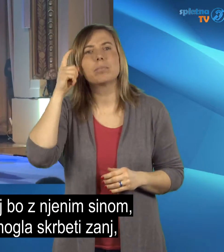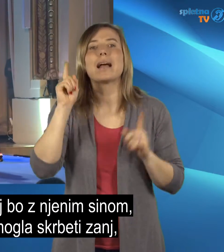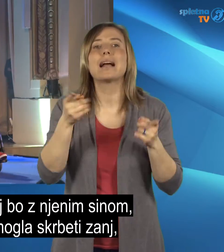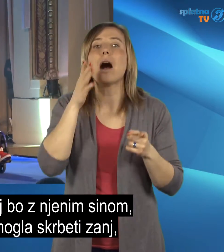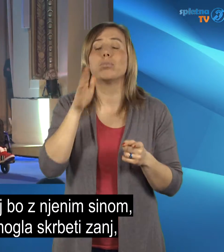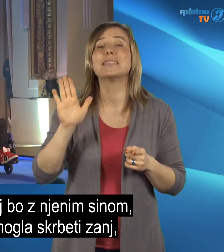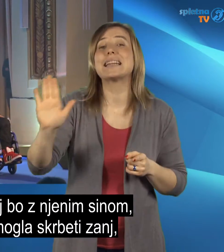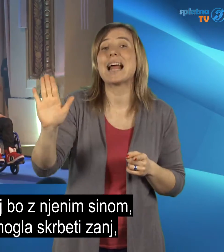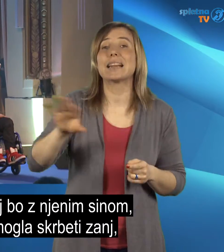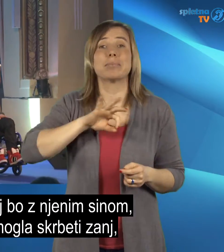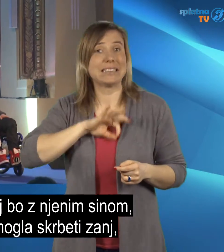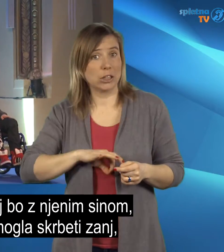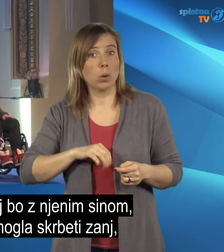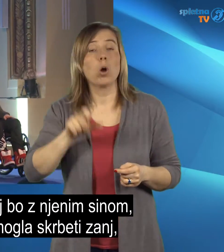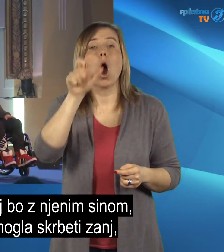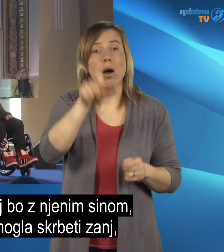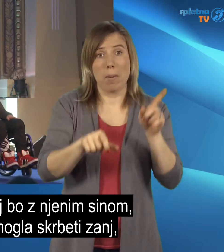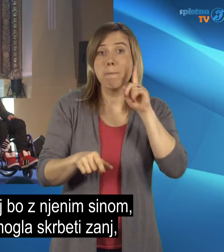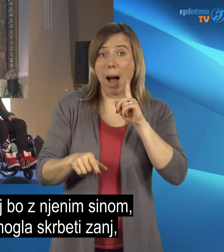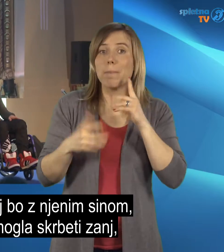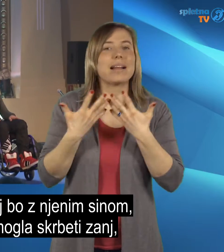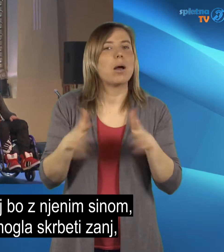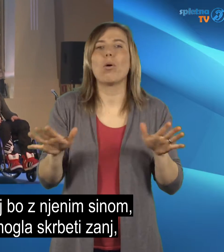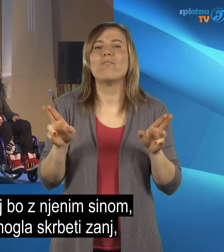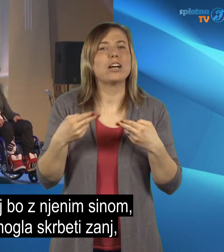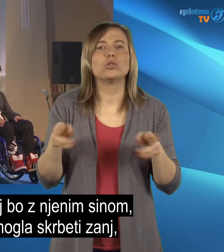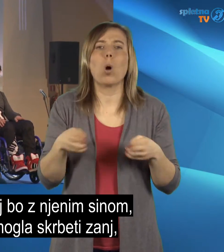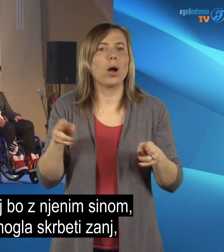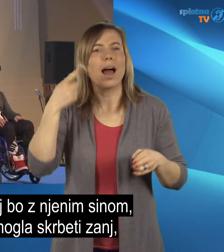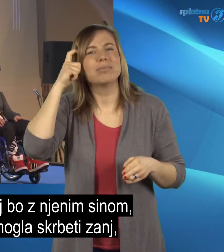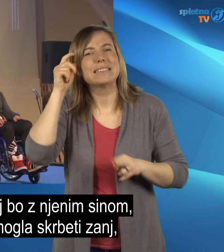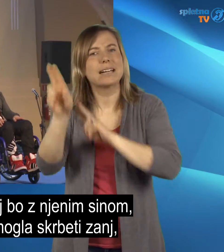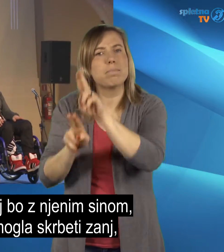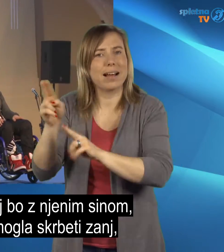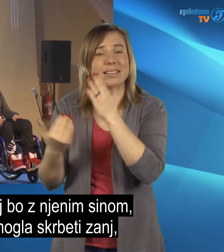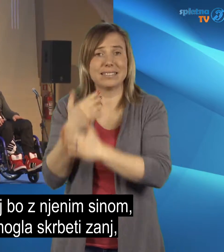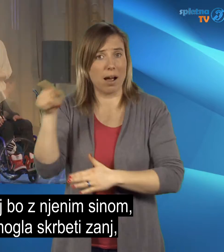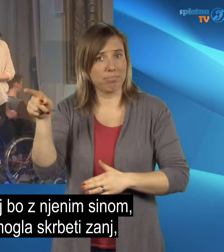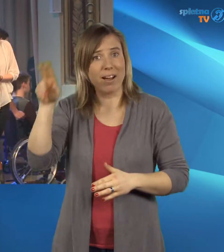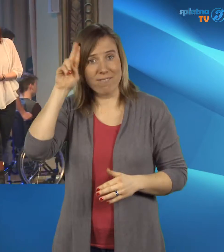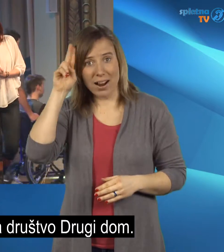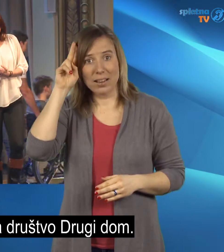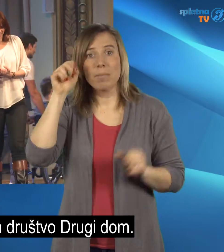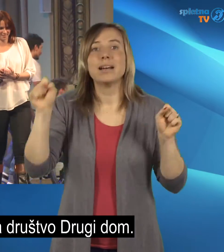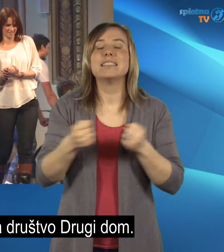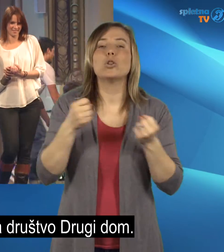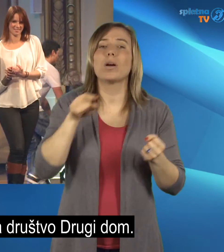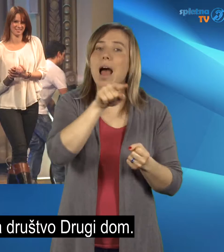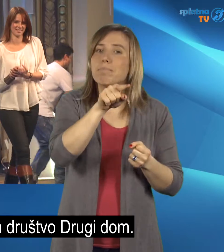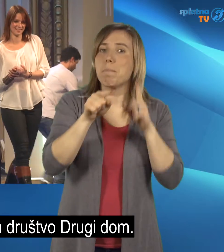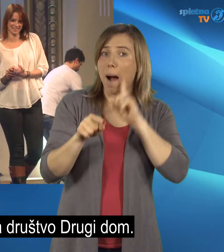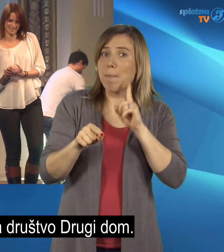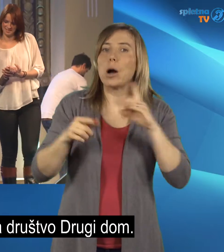Andrejo skrbi, kaj bo z njenim sinom, ko ne bo več mogla skrbeti zanj, zato je ustanovila društvo Drugi dom.